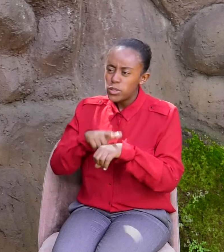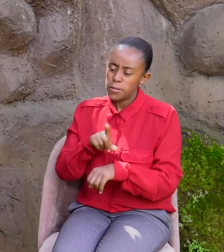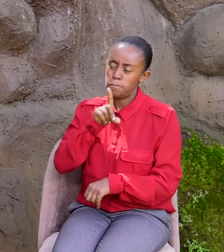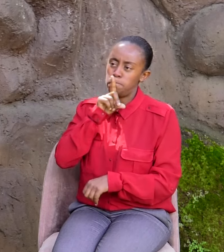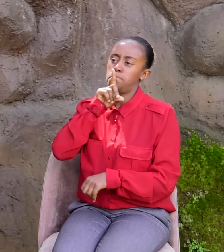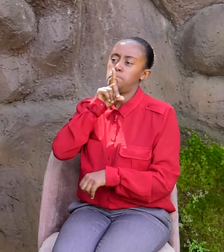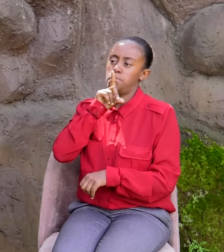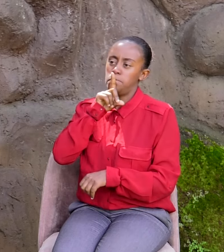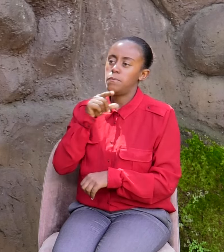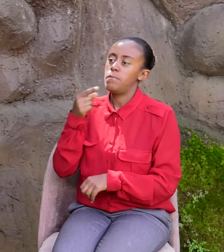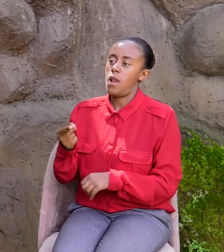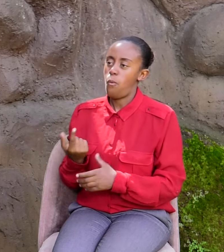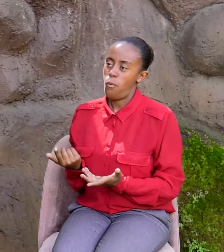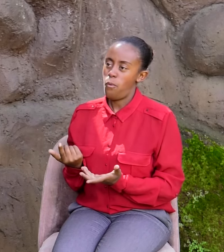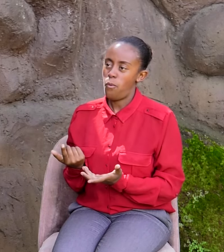ነው የምለው።